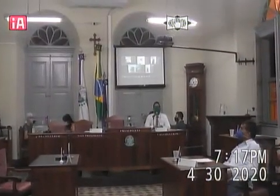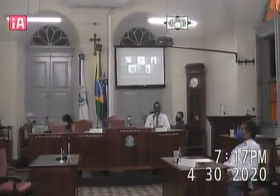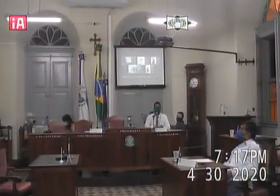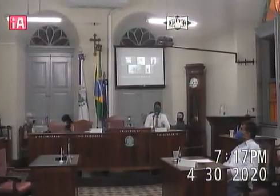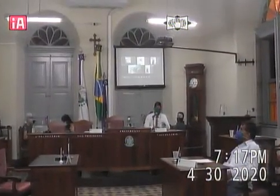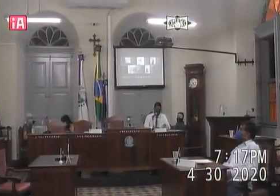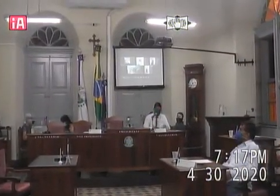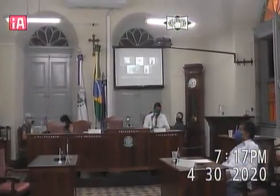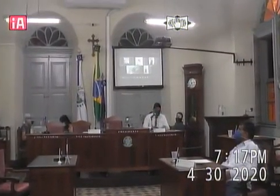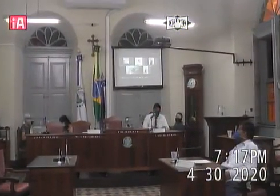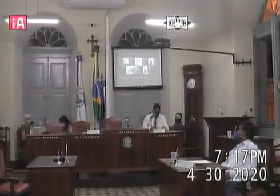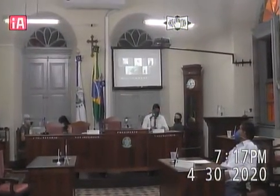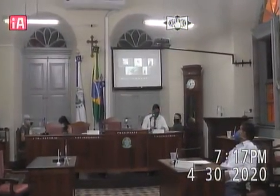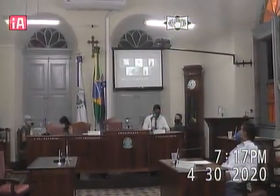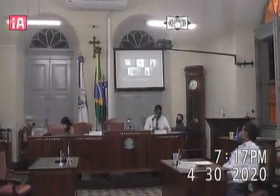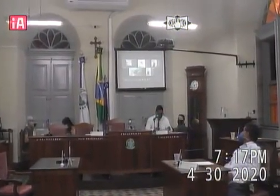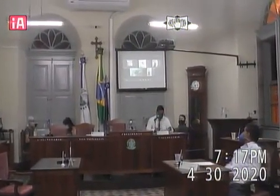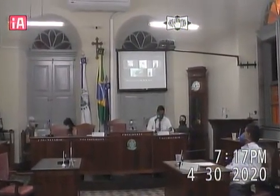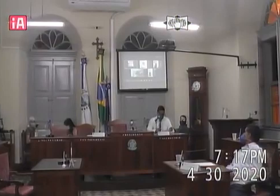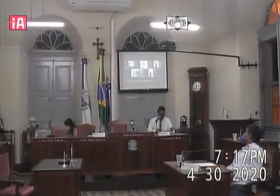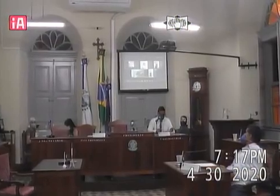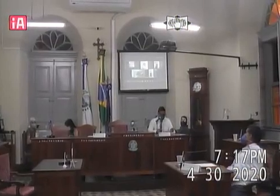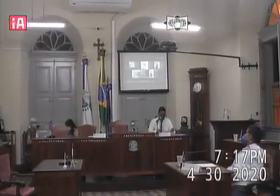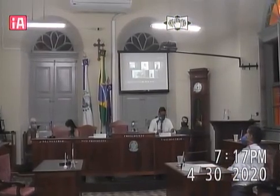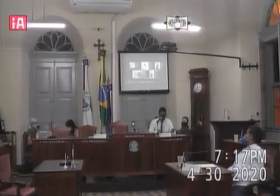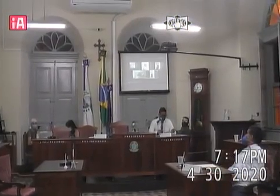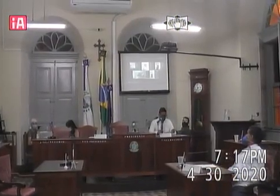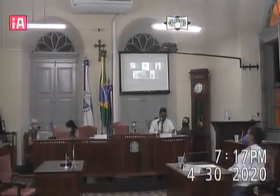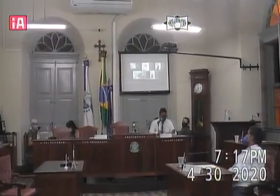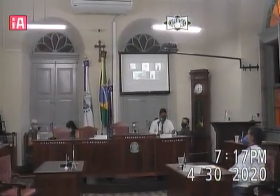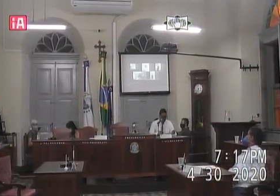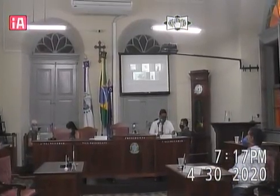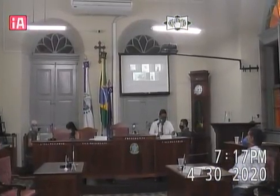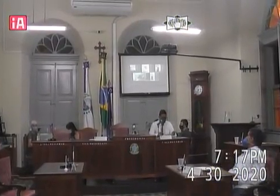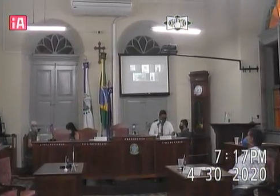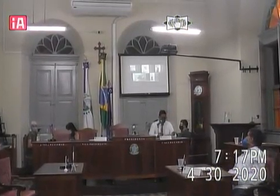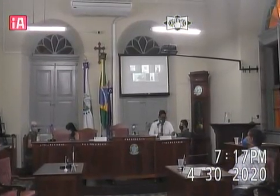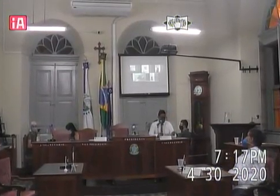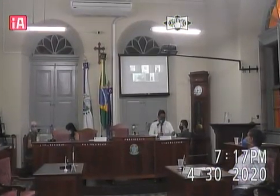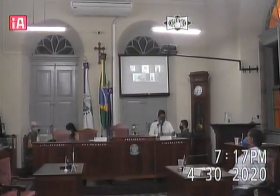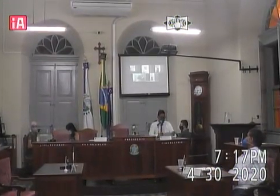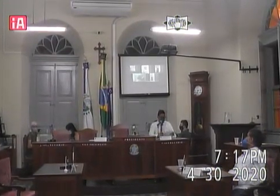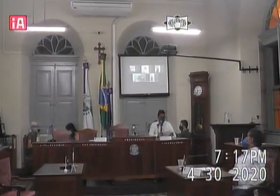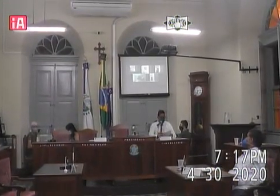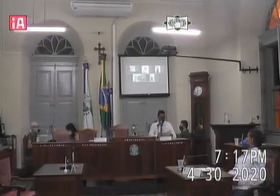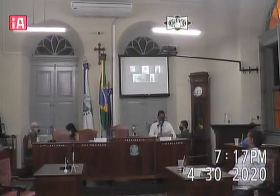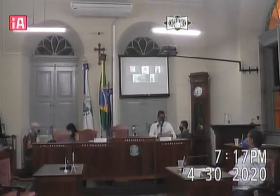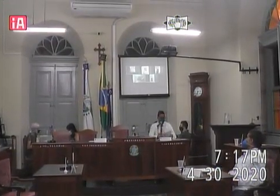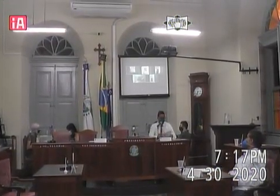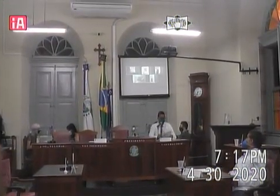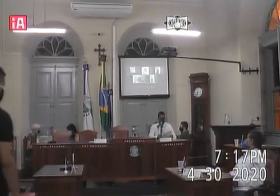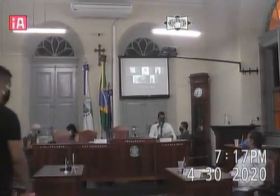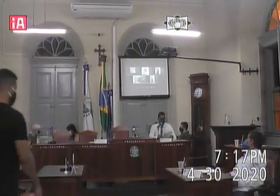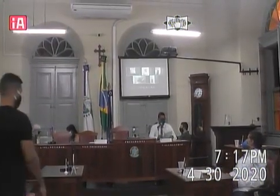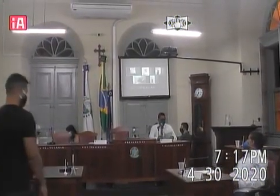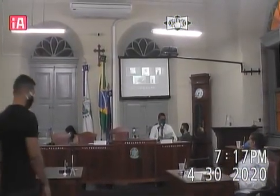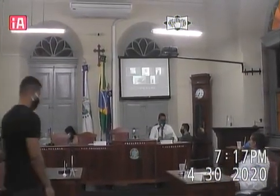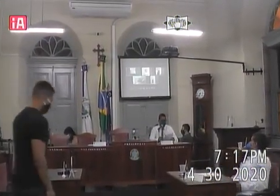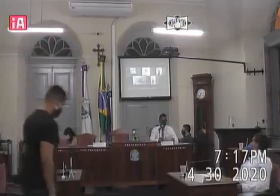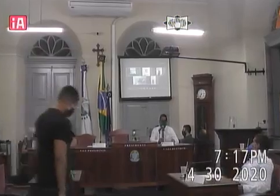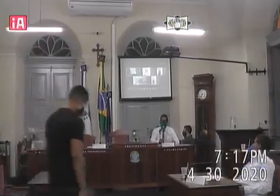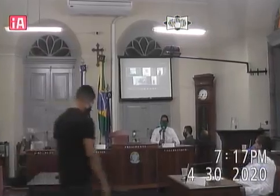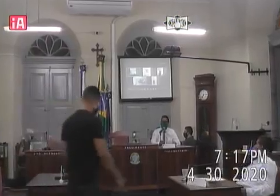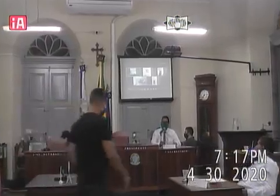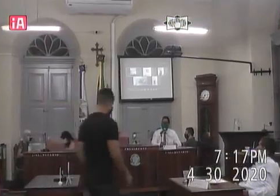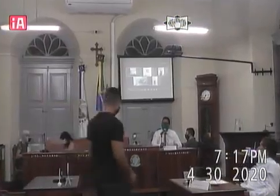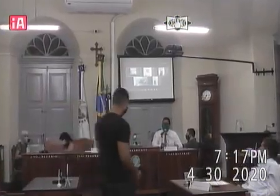professor Rafael. Pois não? Depois do Saulo sou eu, não? Mas o Pedro, na hora, não estava